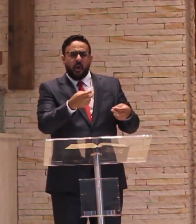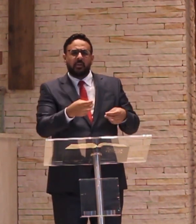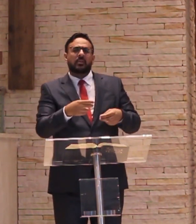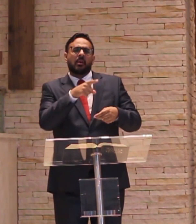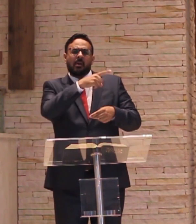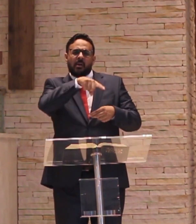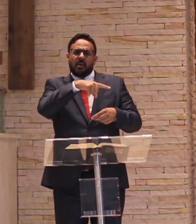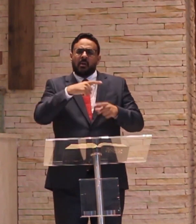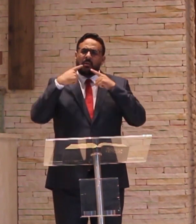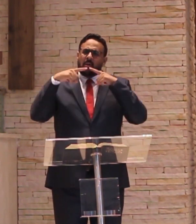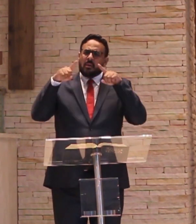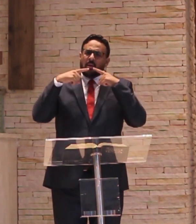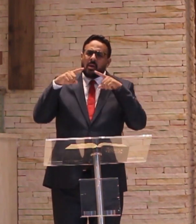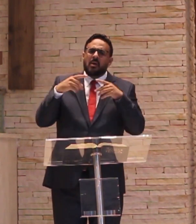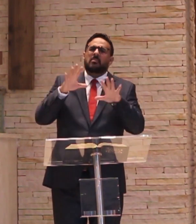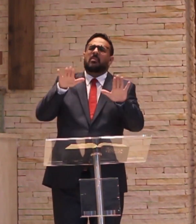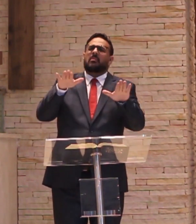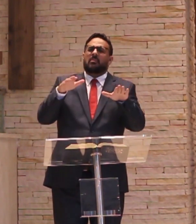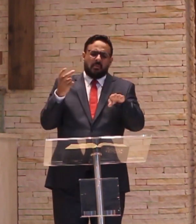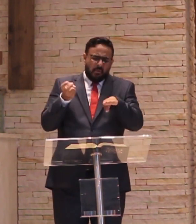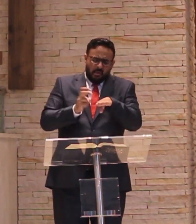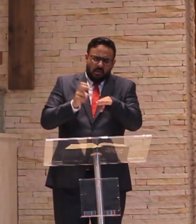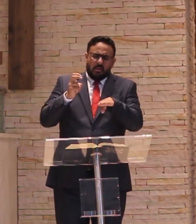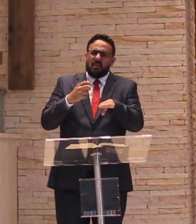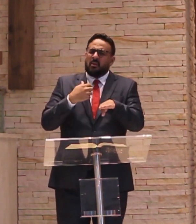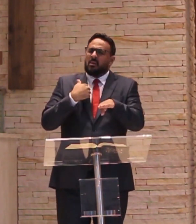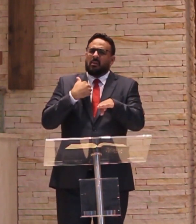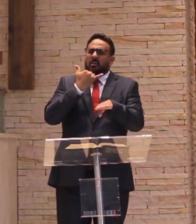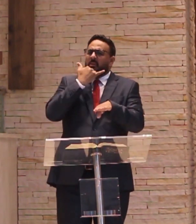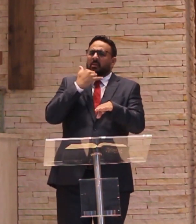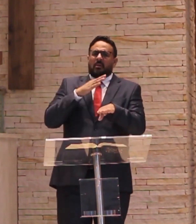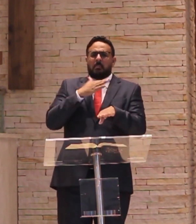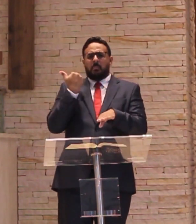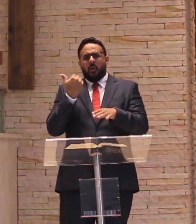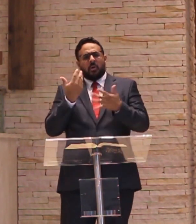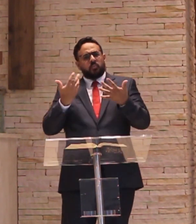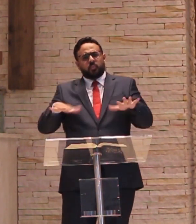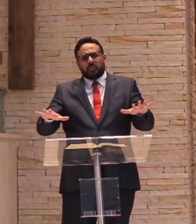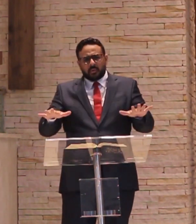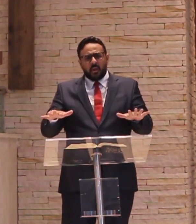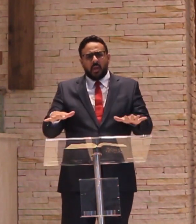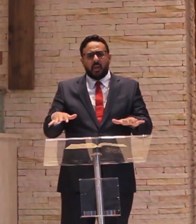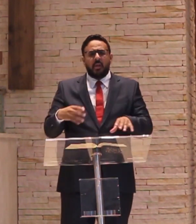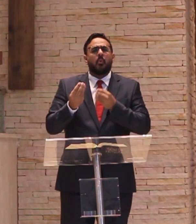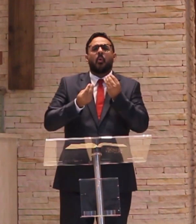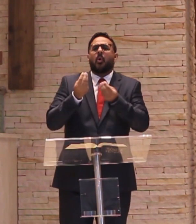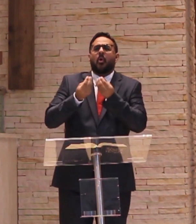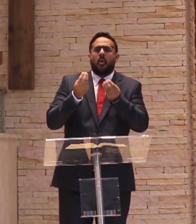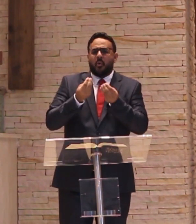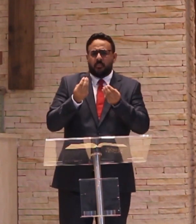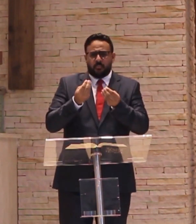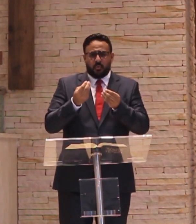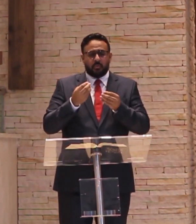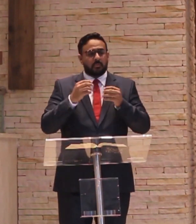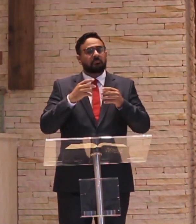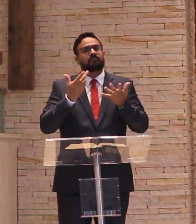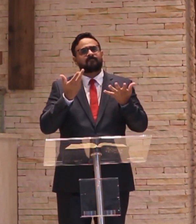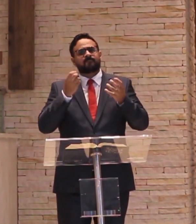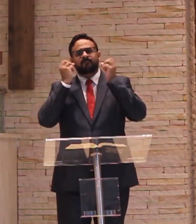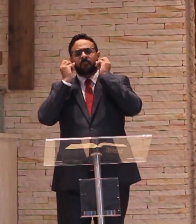pessoas chegaram a óbito. Então o povo reclamou para Moisés, pedindo para que ele fizesse alguma